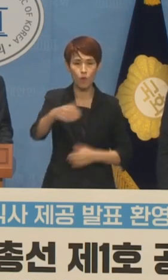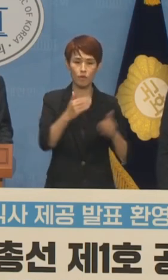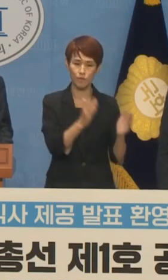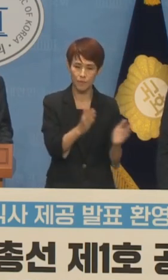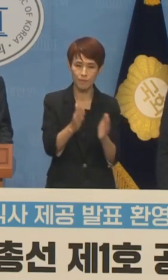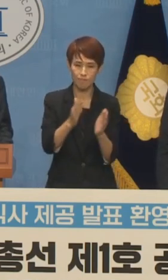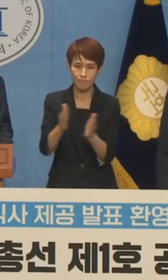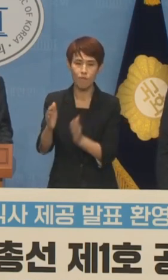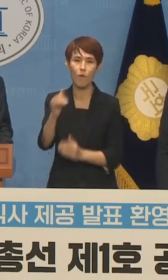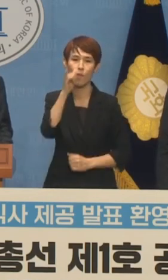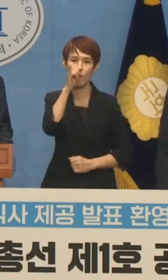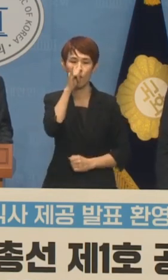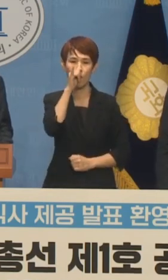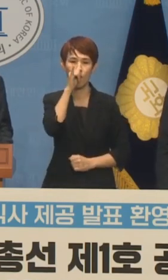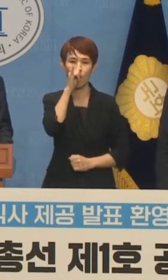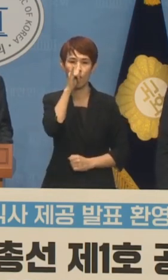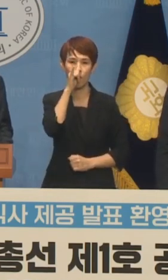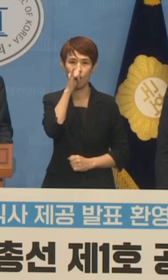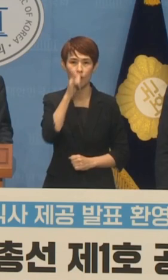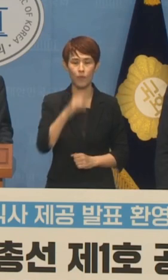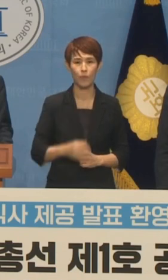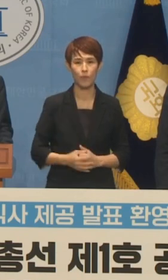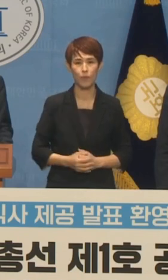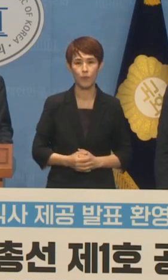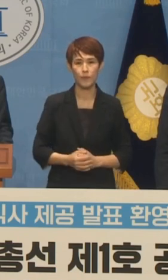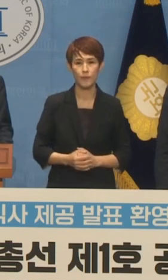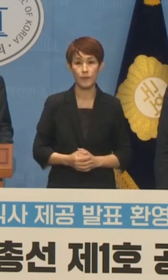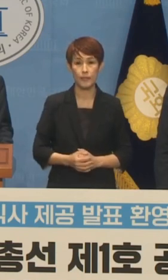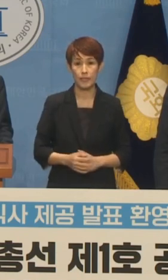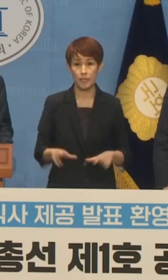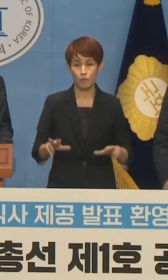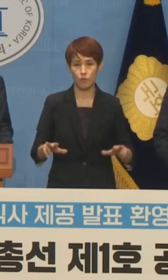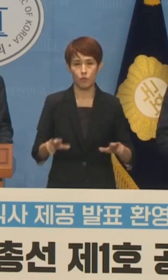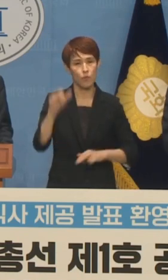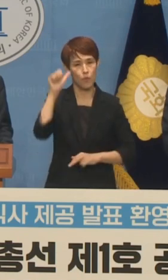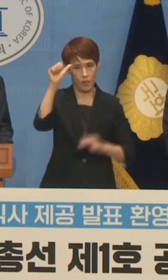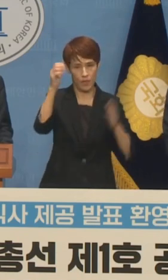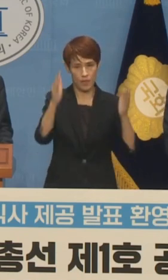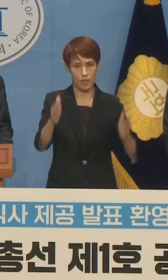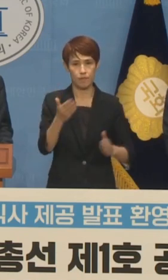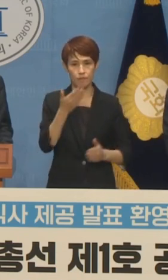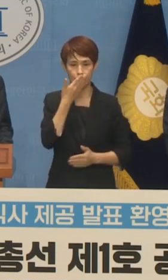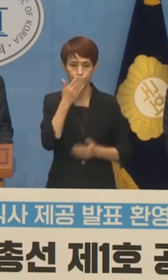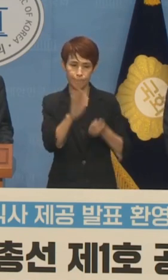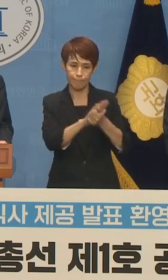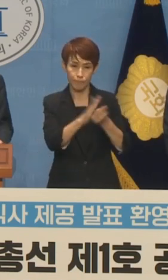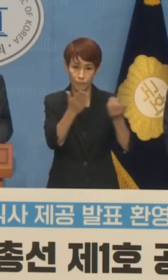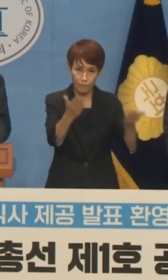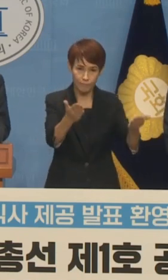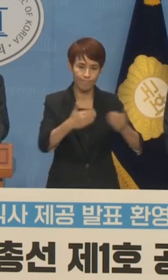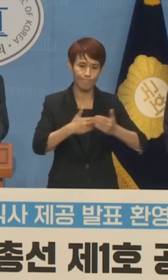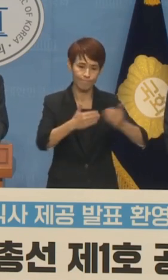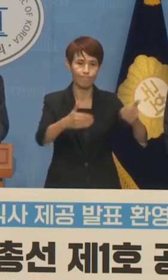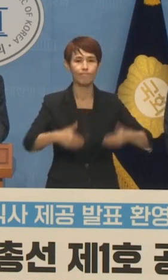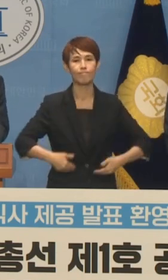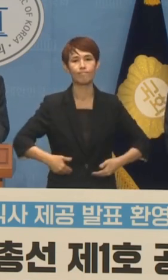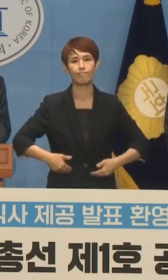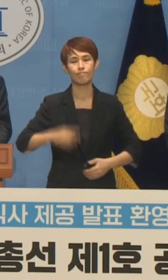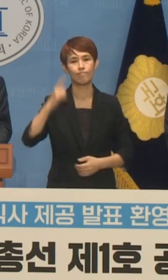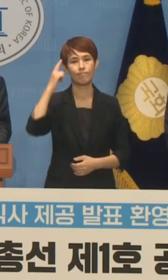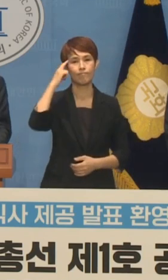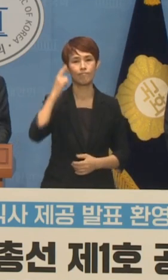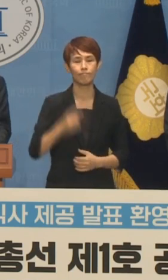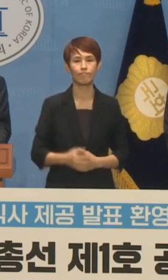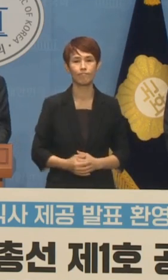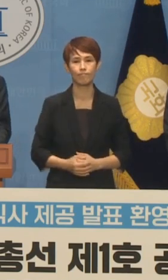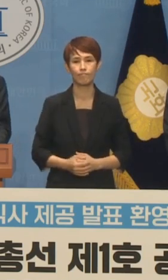하는 그 시간들과 제도적 보완이 필요할 테니까 지금은 주 5일 밥상을 중심으로 해서 추진할 필요가 있다 이렇게 판단이